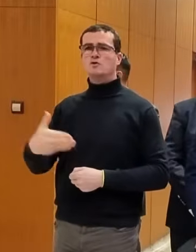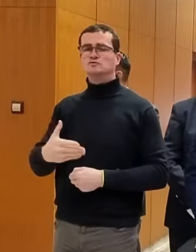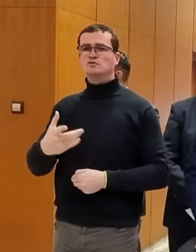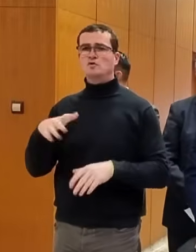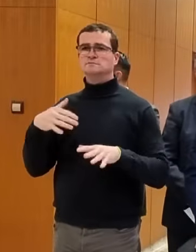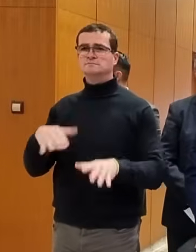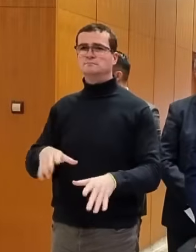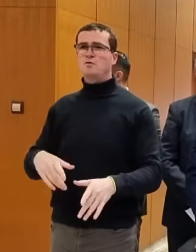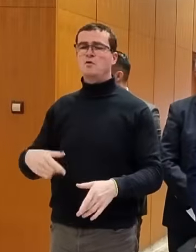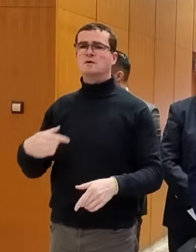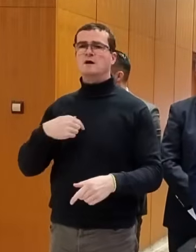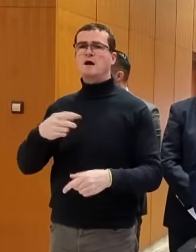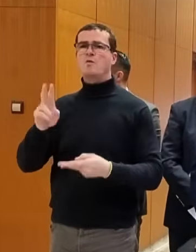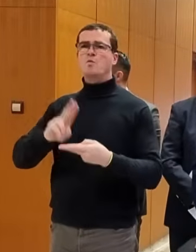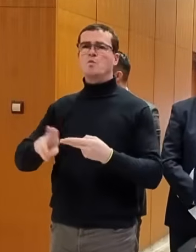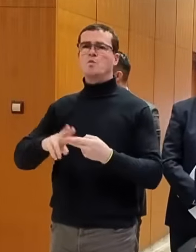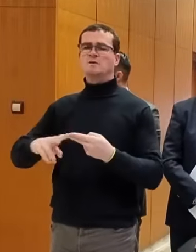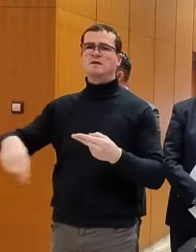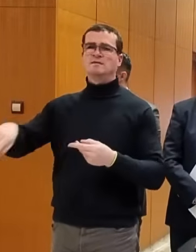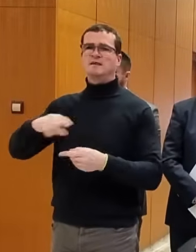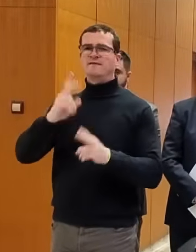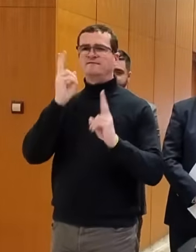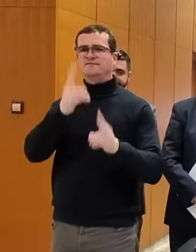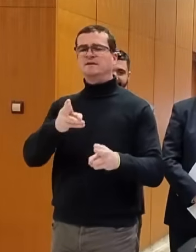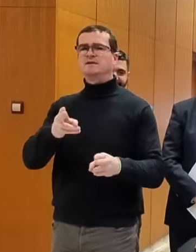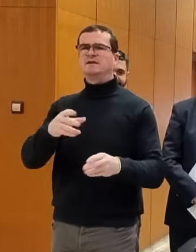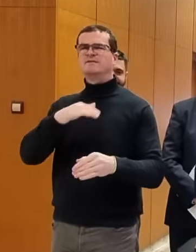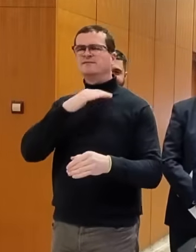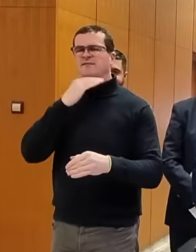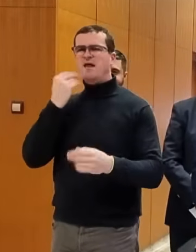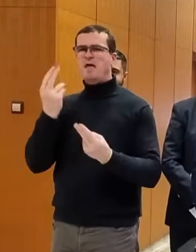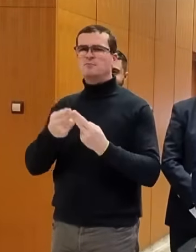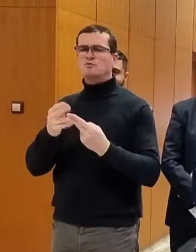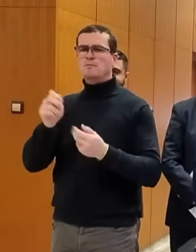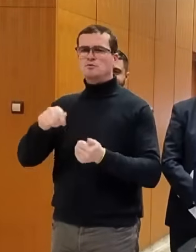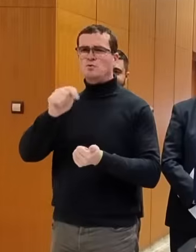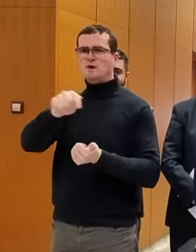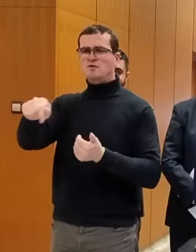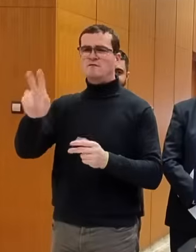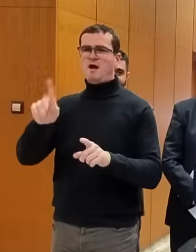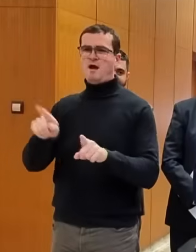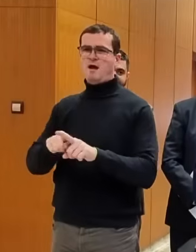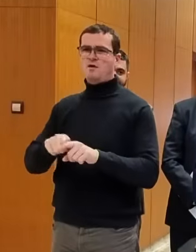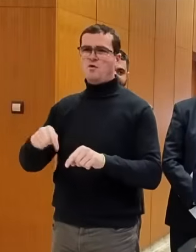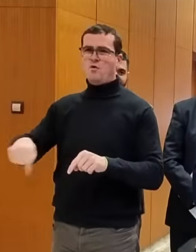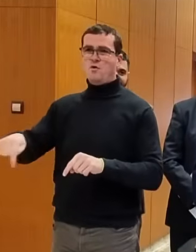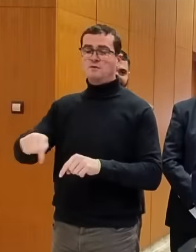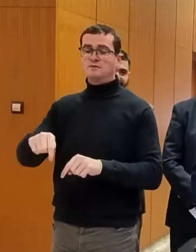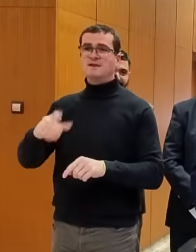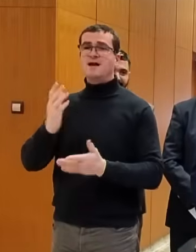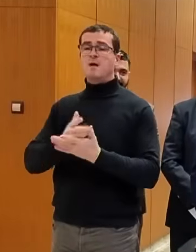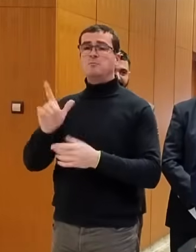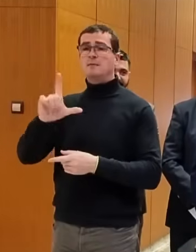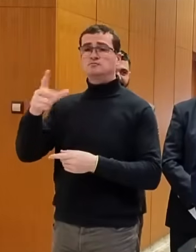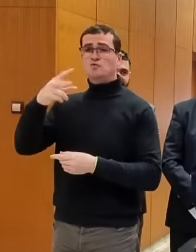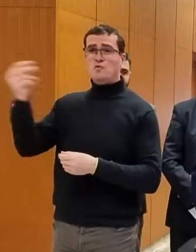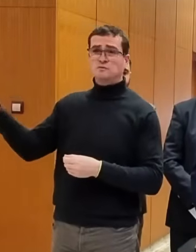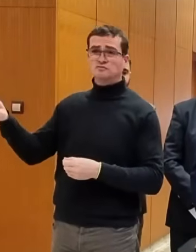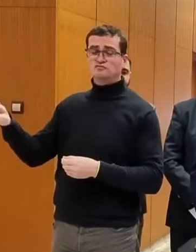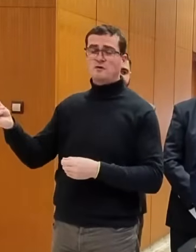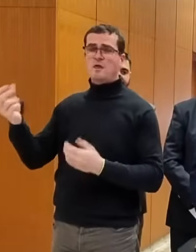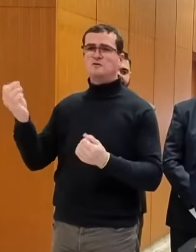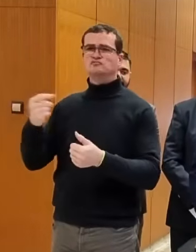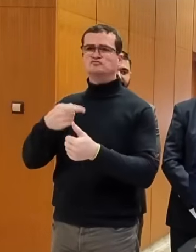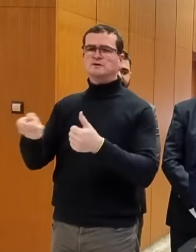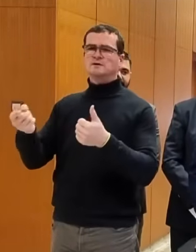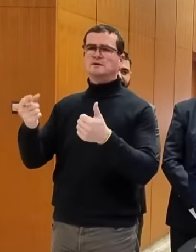tam vytrel na tom úrade a zanechal tam po sebe desiatky podobných prokurátorov, ako je on. Keby aj Lipšic odišiel, tak či to